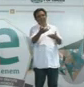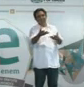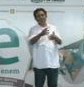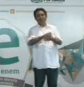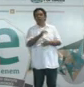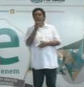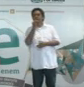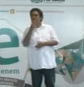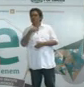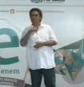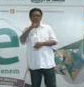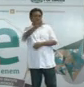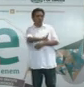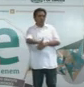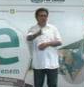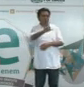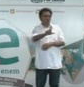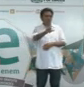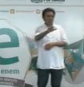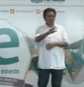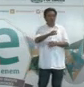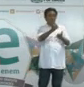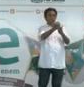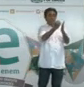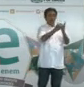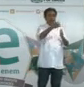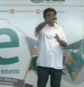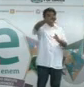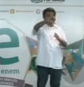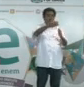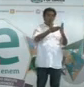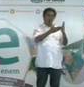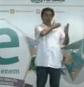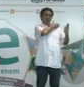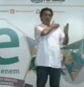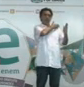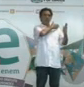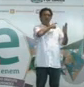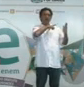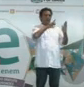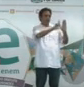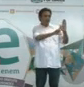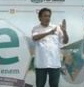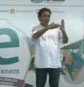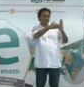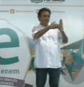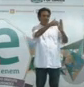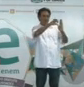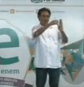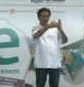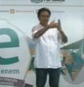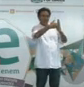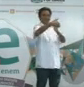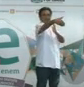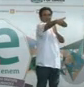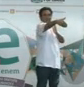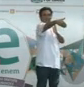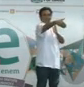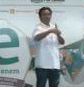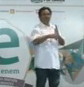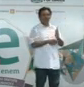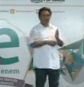Então, existe a literatura do século XIX para trás e existe a literatura do século XIX